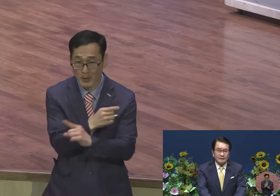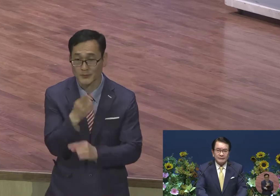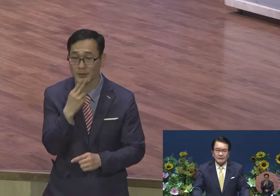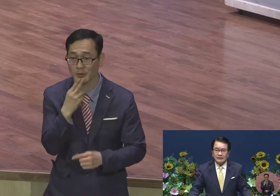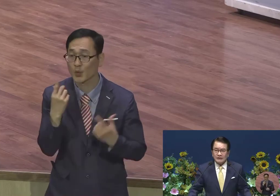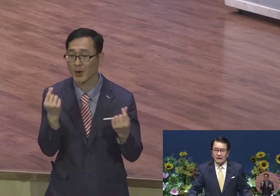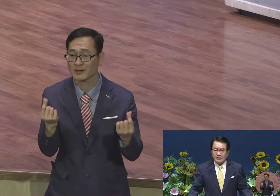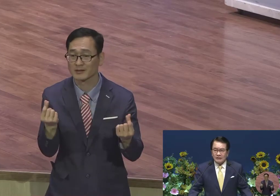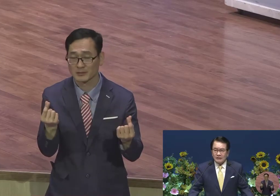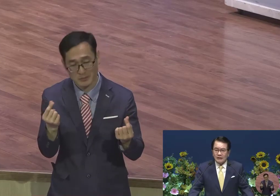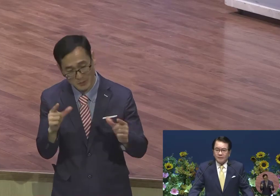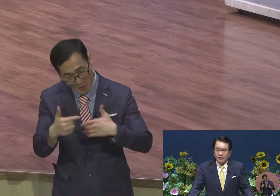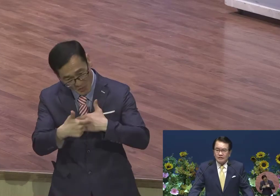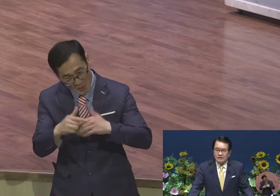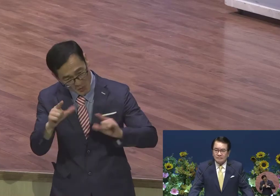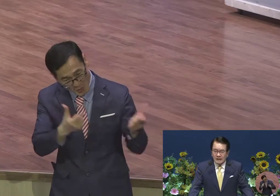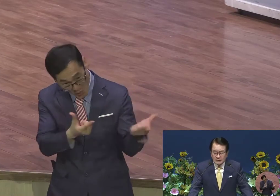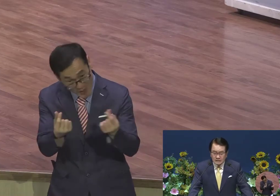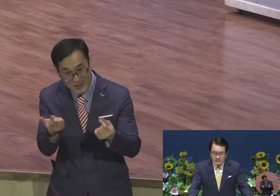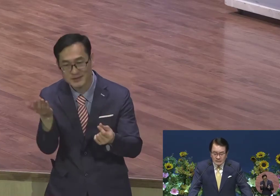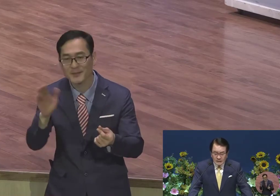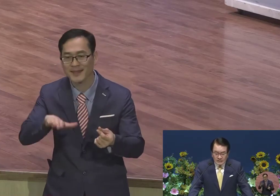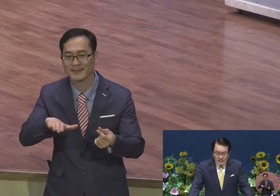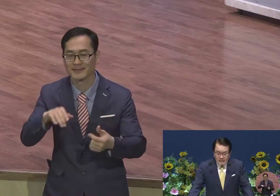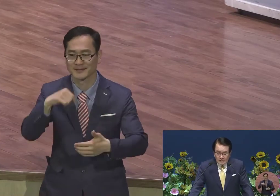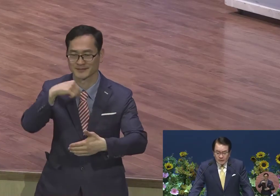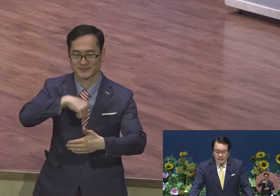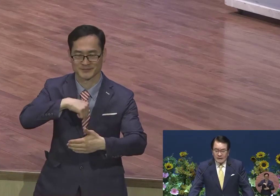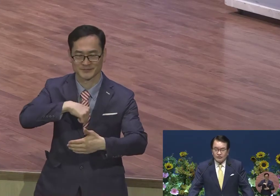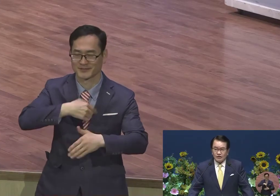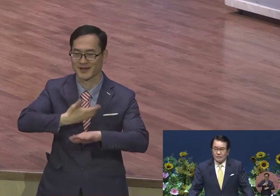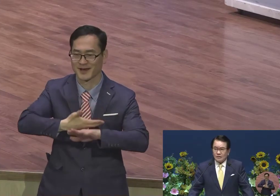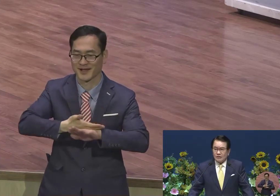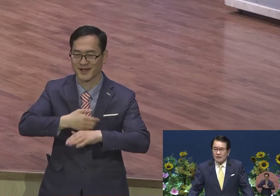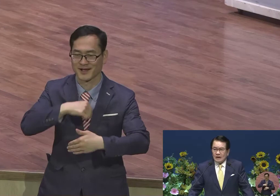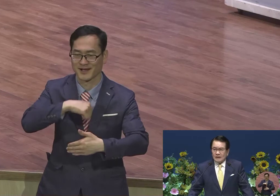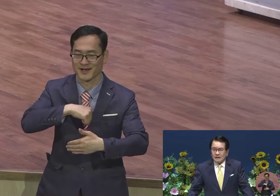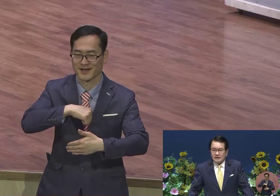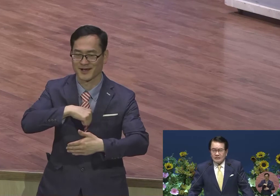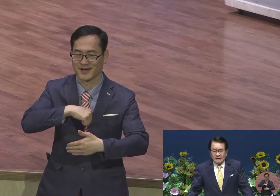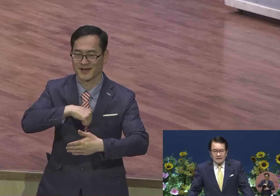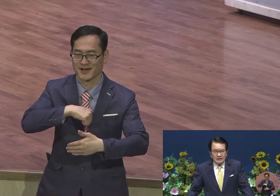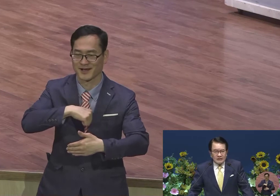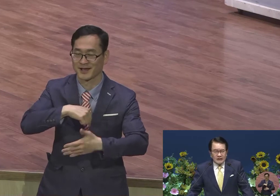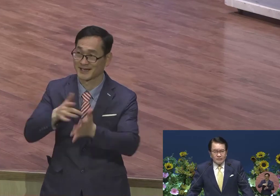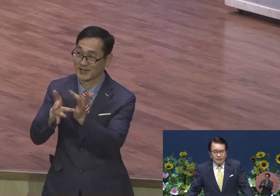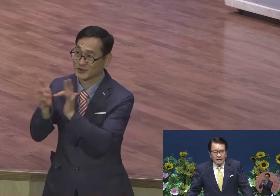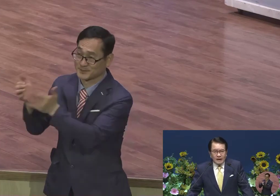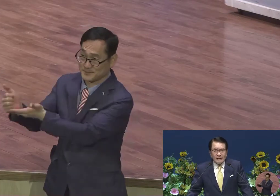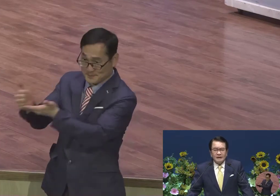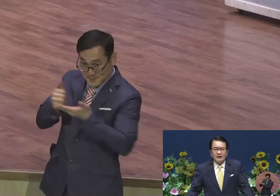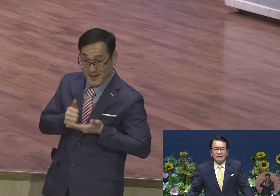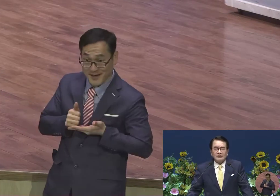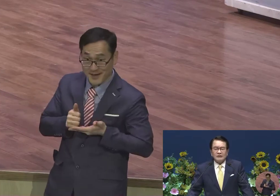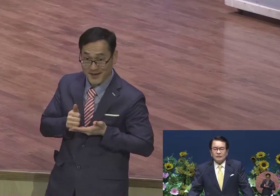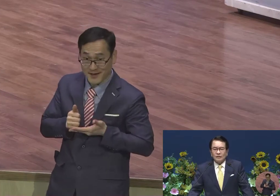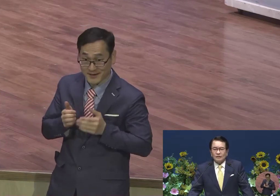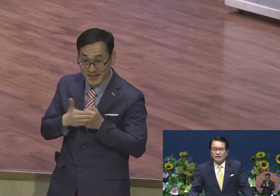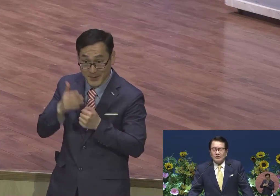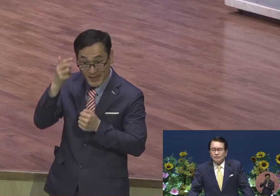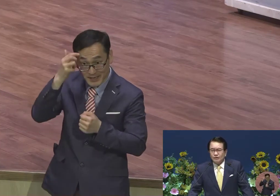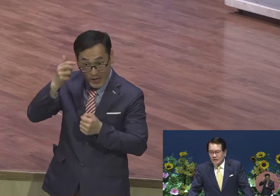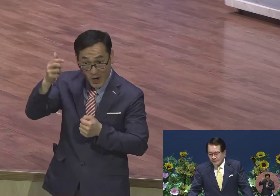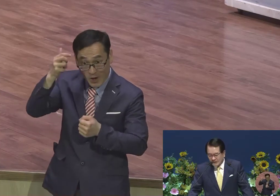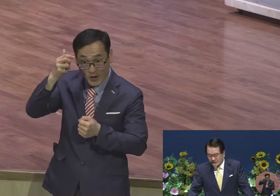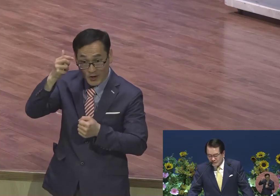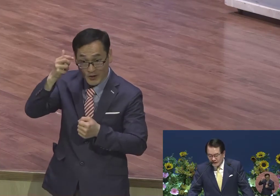볼 때 그렇게 그렇게 보이지만은 여러분은 예수님을 영접하셨기 때문에 영적으로